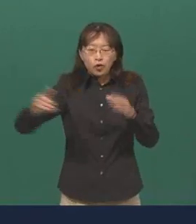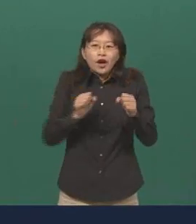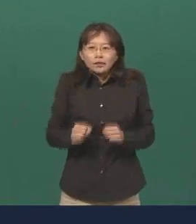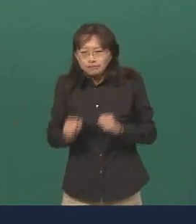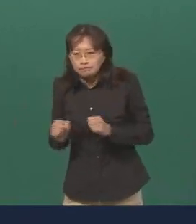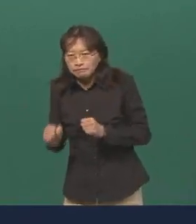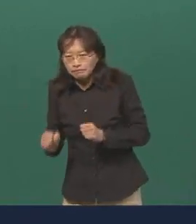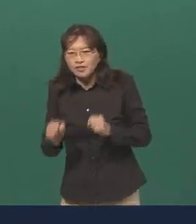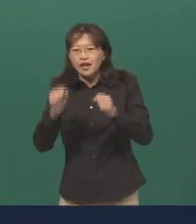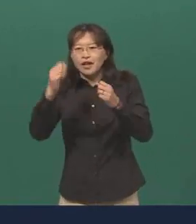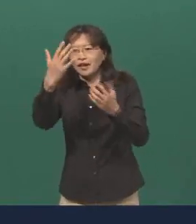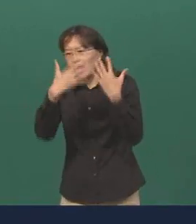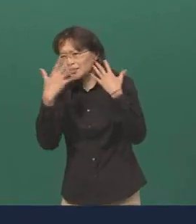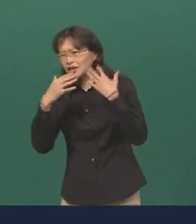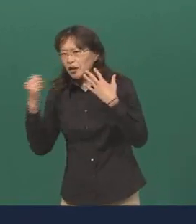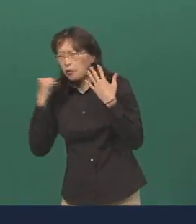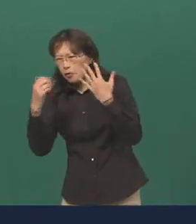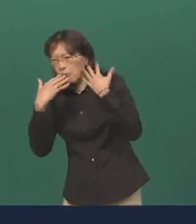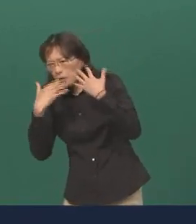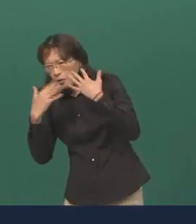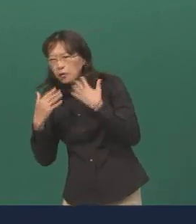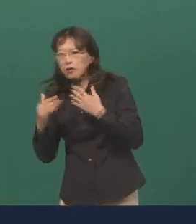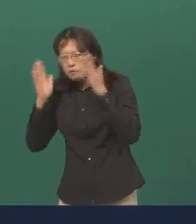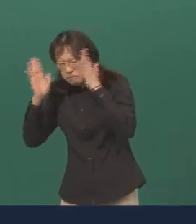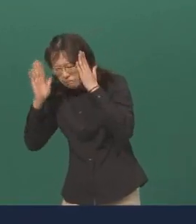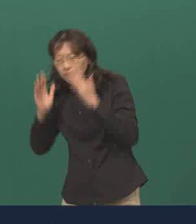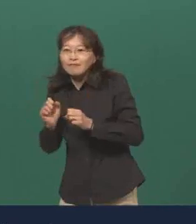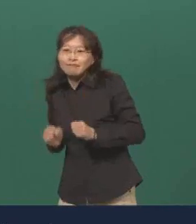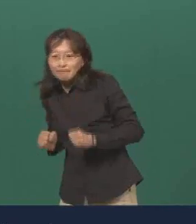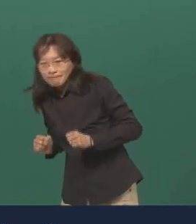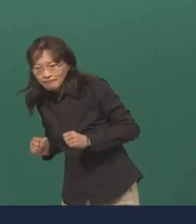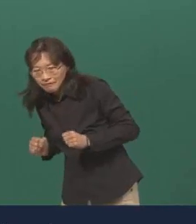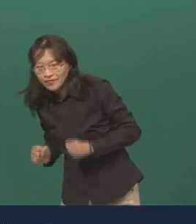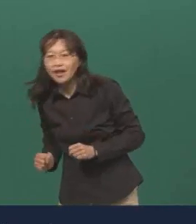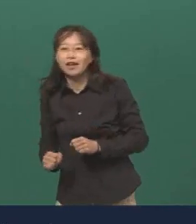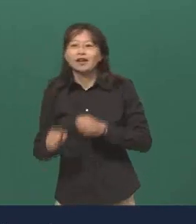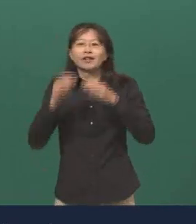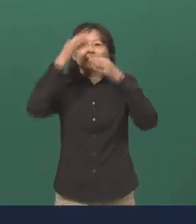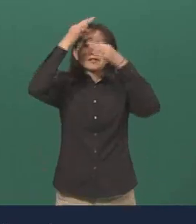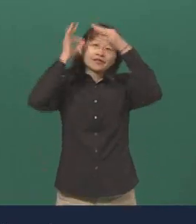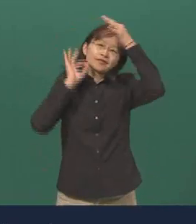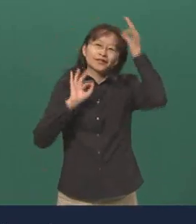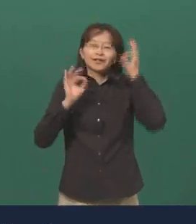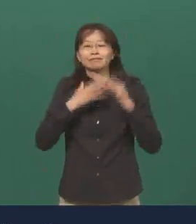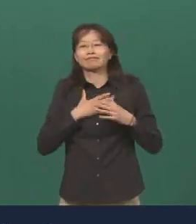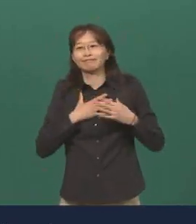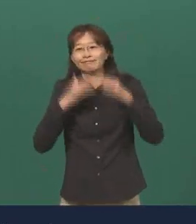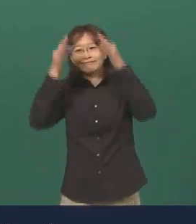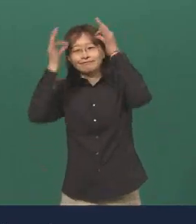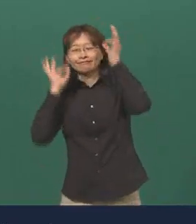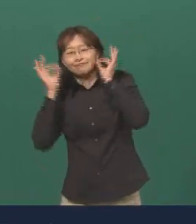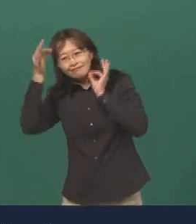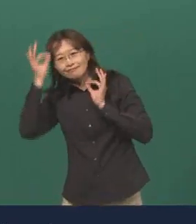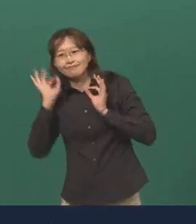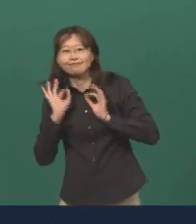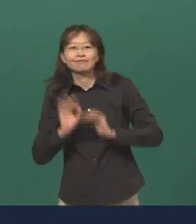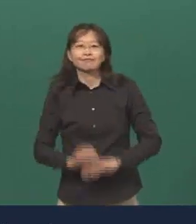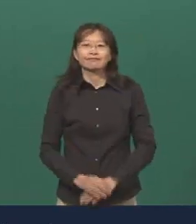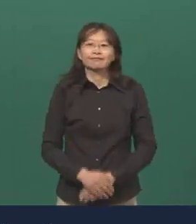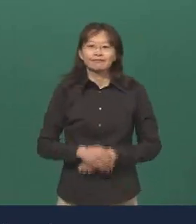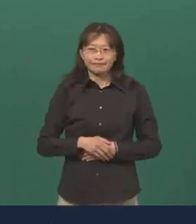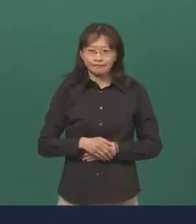ランナーたちは強い横風が吹く中、琵琶湖岸のコースを駆け抜け、爽やかな汗を流していました